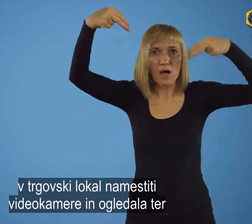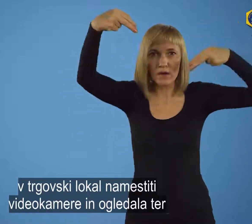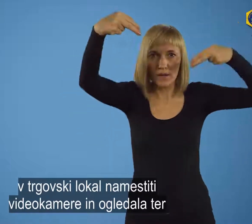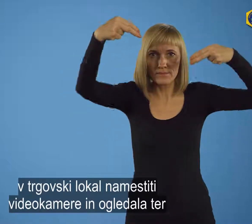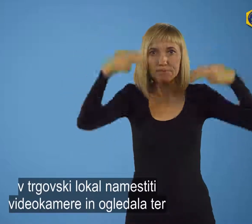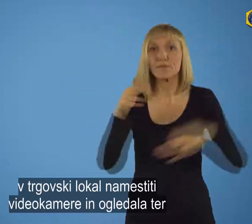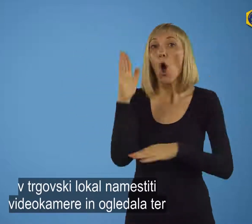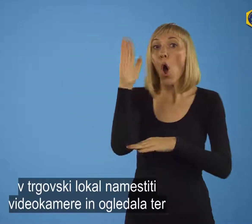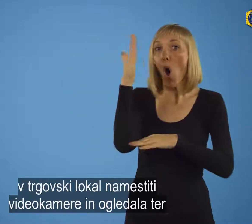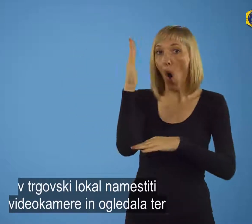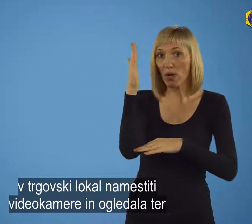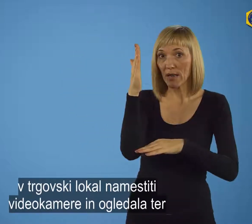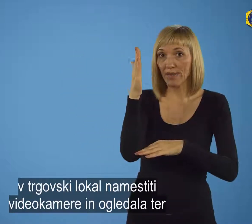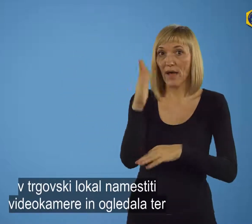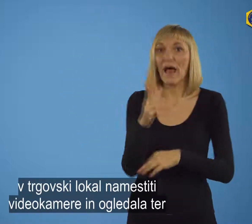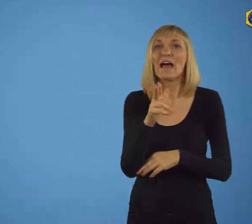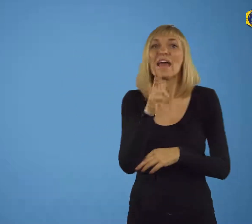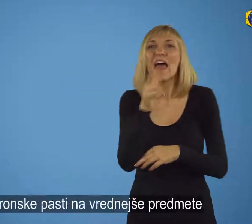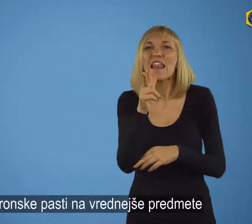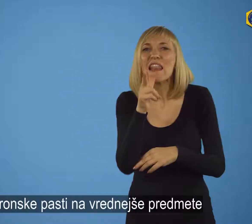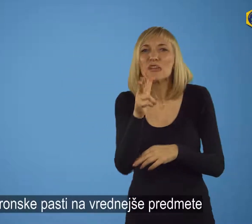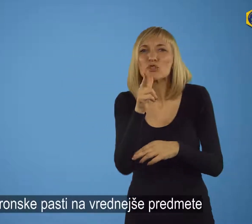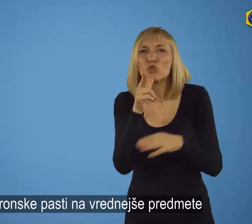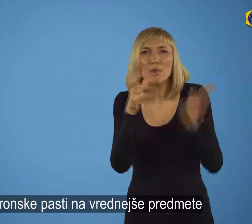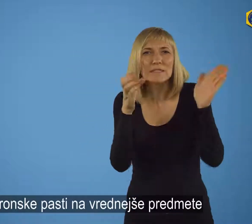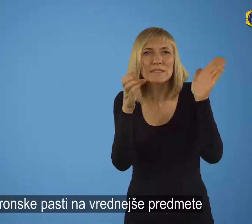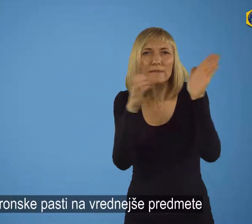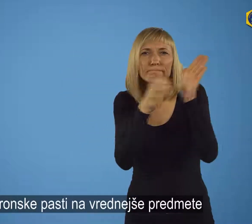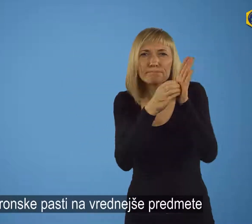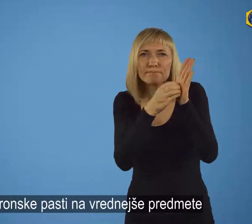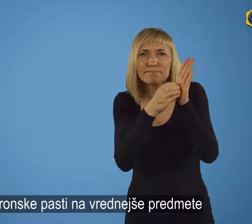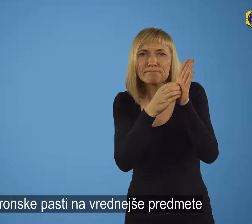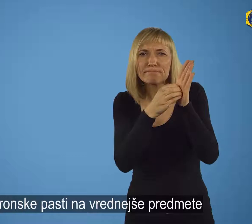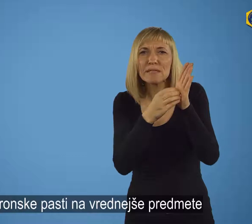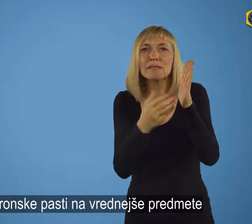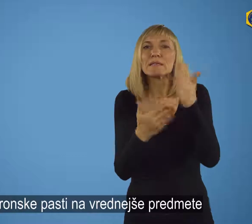in ogledala ter elektronske pasti na vrednejše predmete.